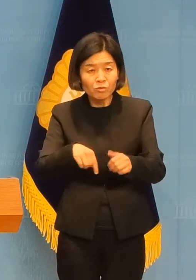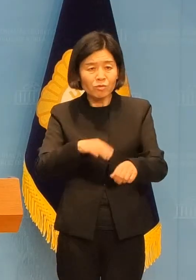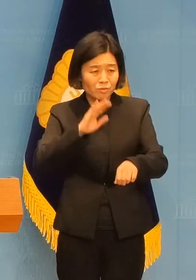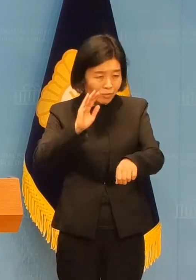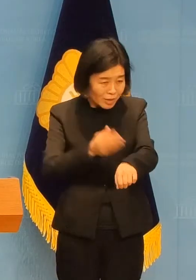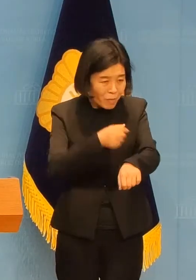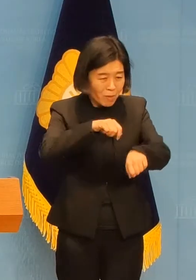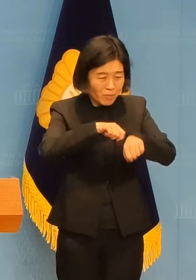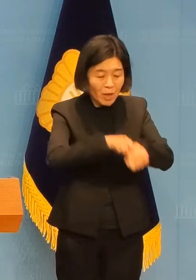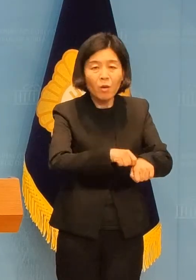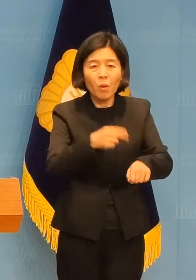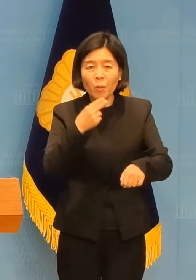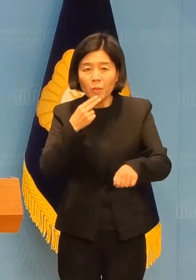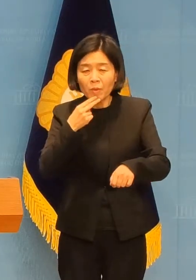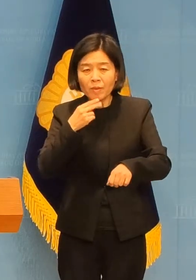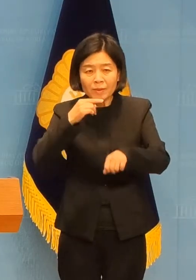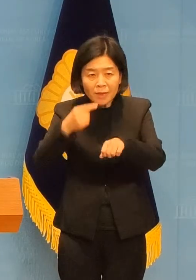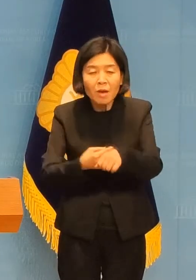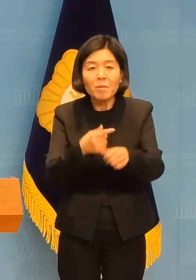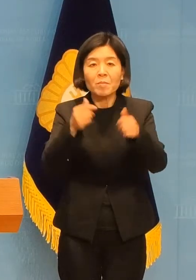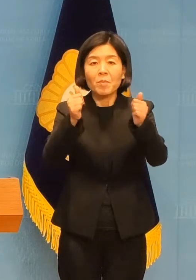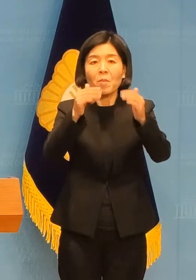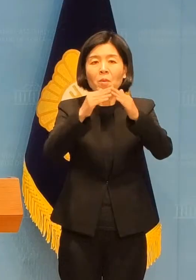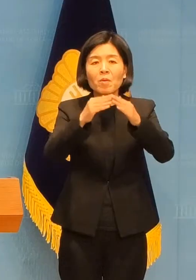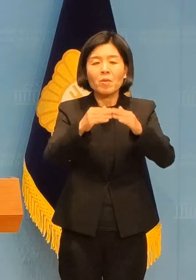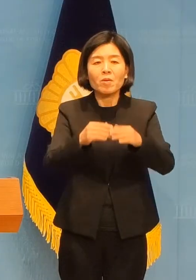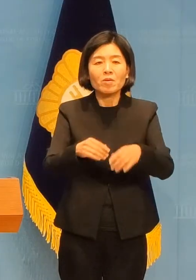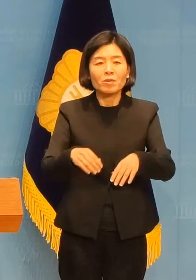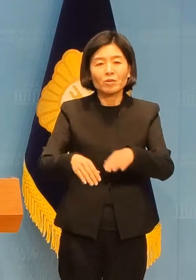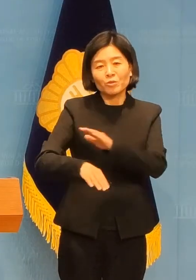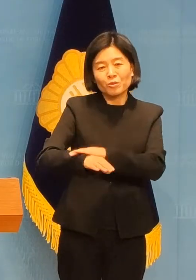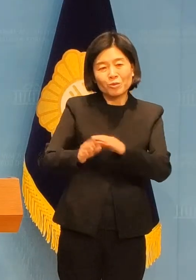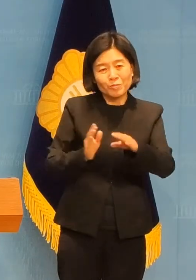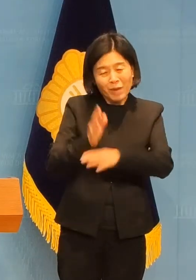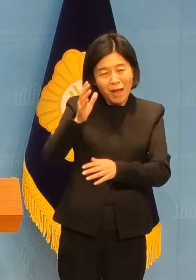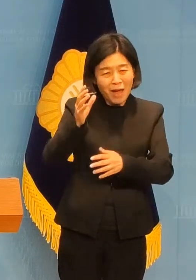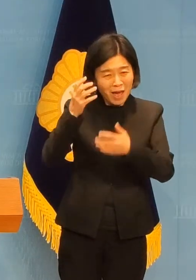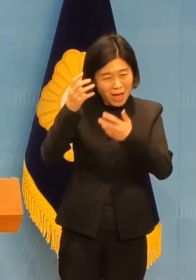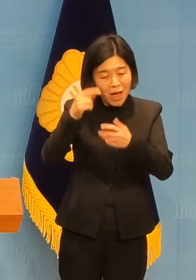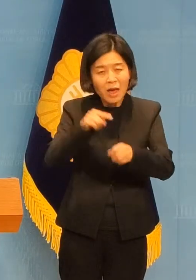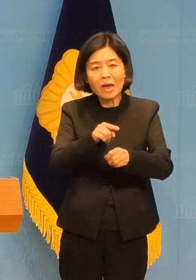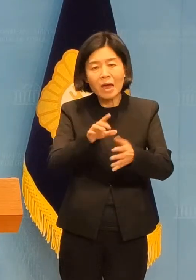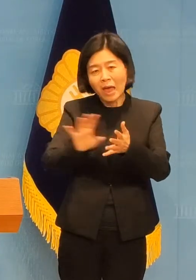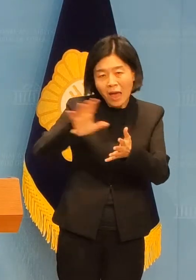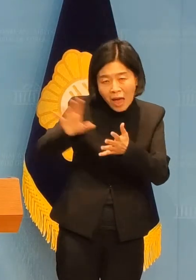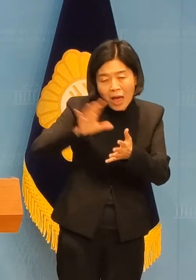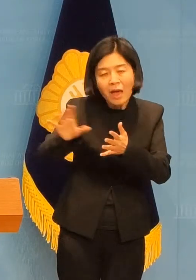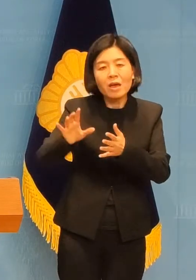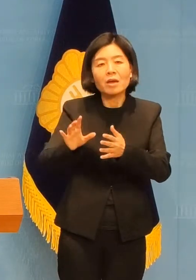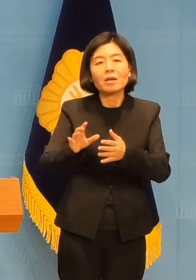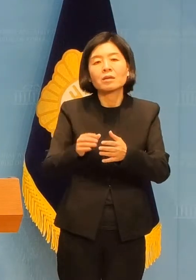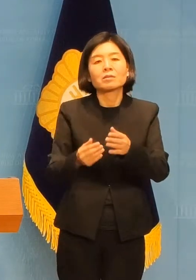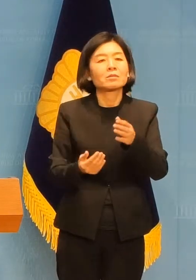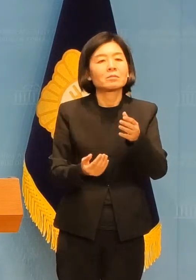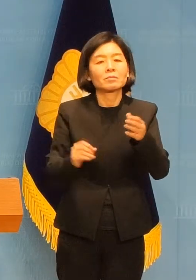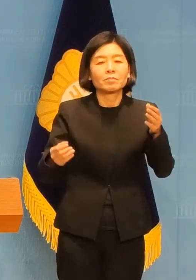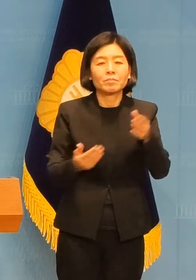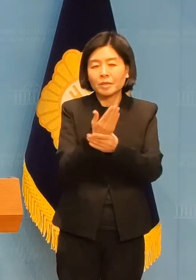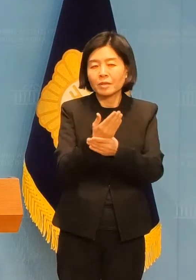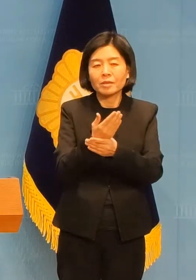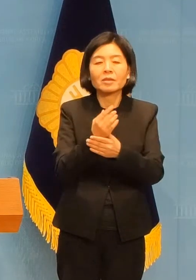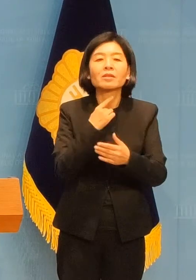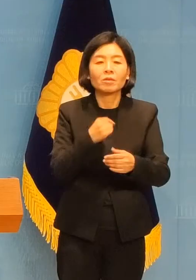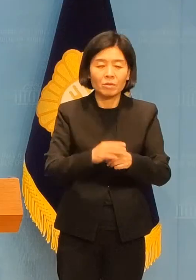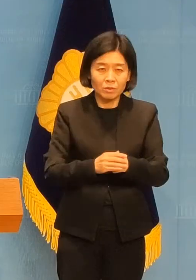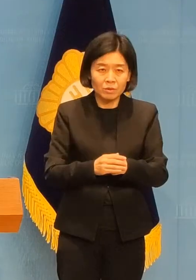때문에 법원이 극우 세력의 압박에 흔들리는 초유의 사태가 벌어진 것입니다. 더욱 심각한